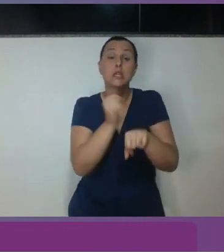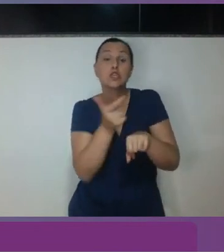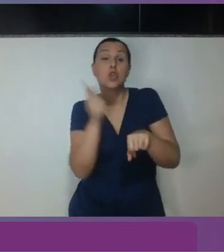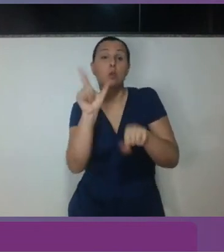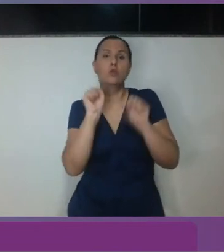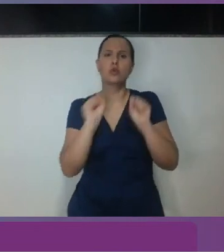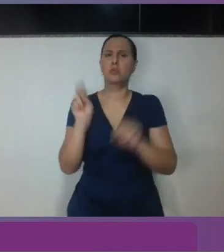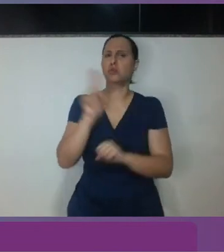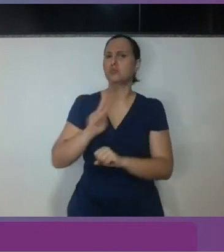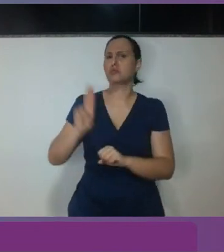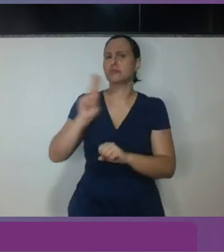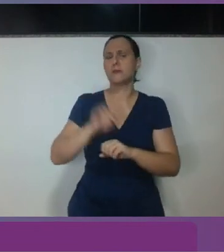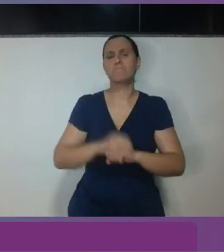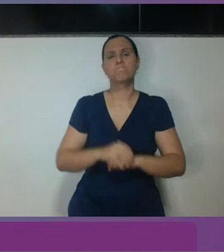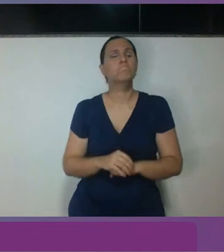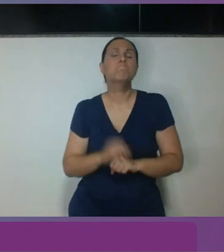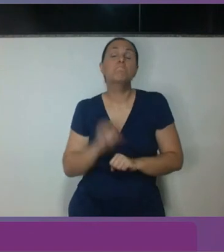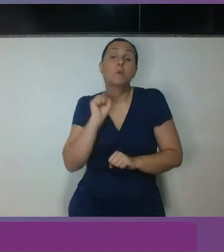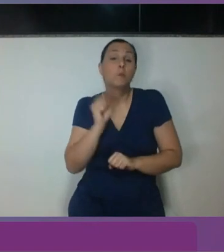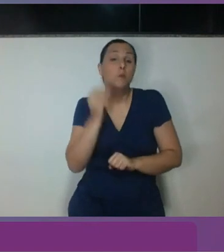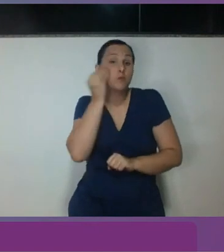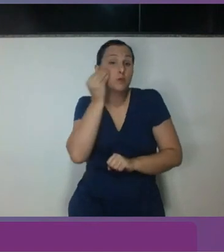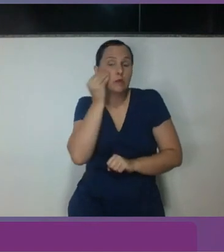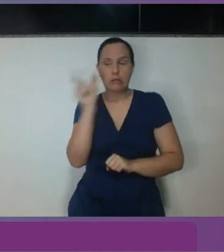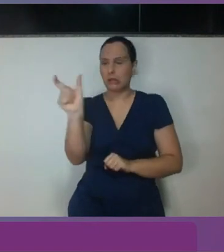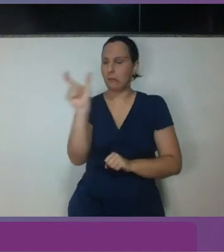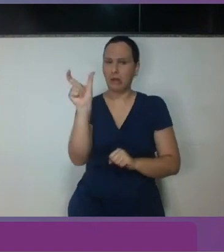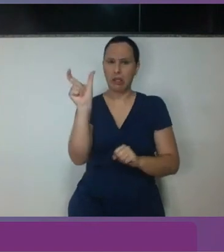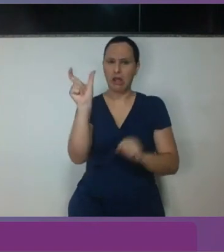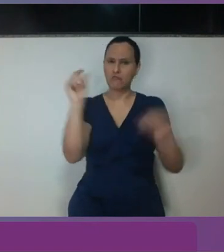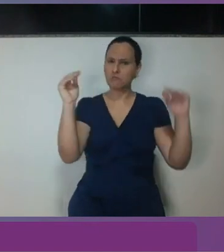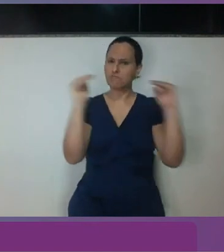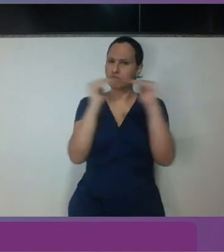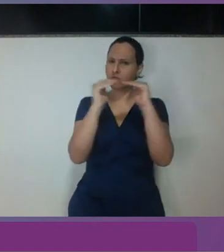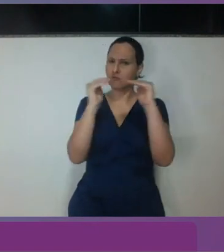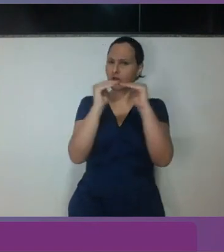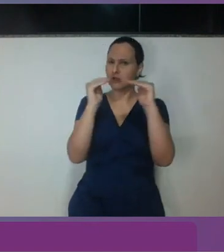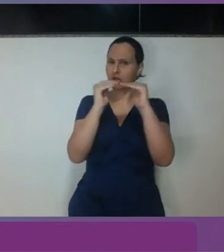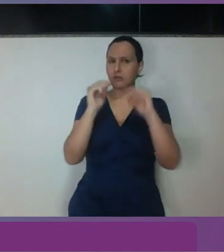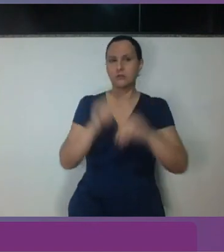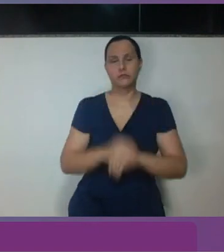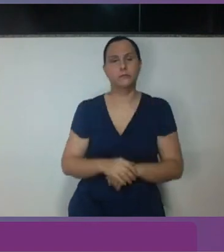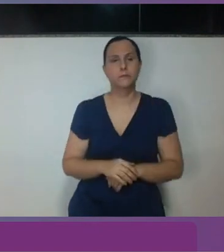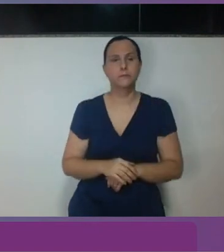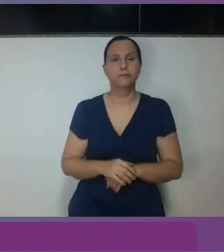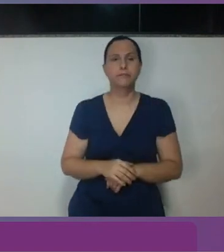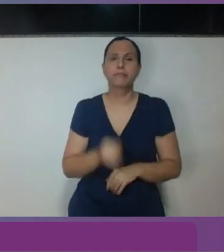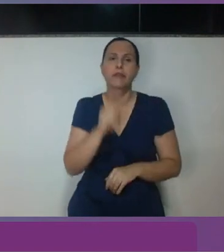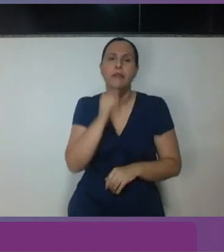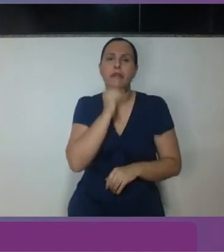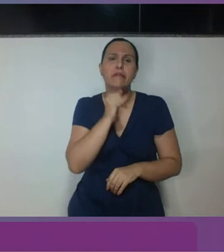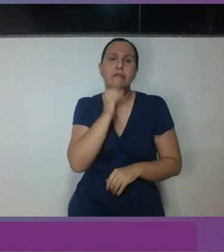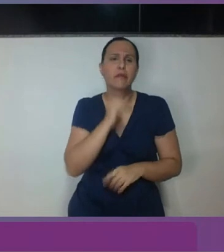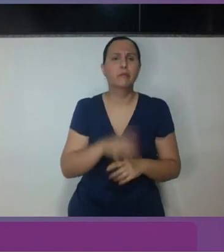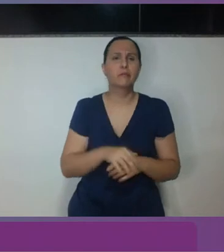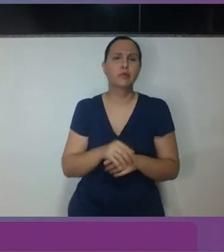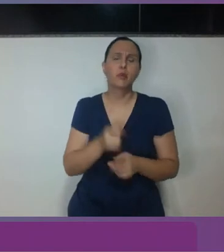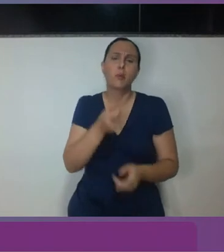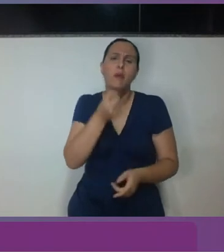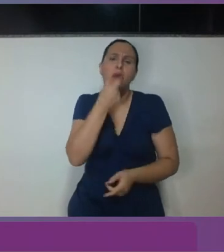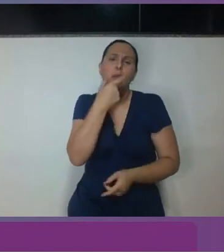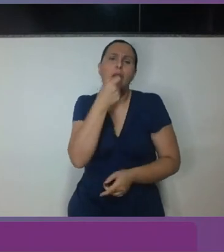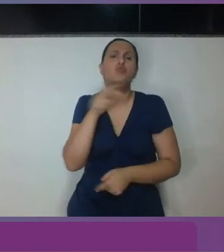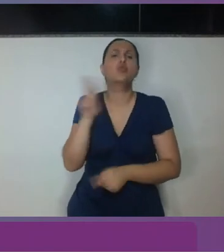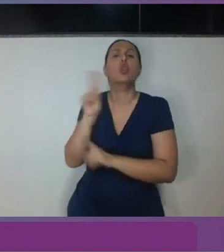dizer? Como eu falei para vocês, ácido acetil salicílico. Não precisa soletrar, Dani. Aspirina. É remédio para dor